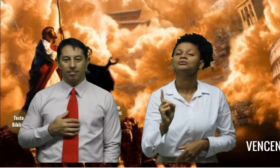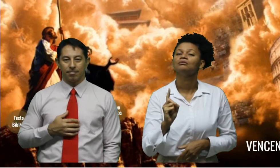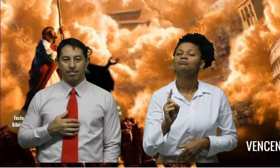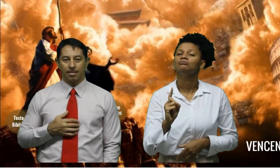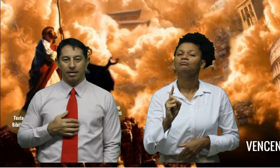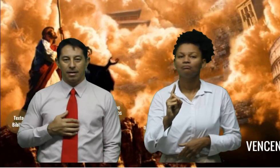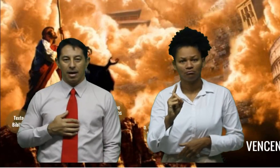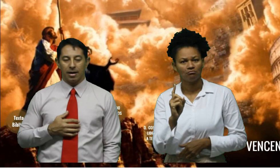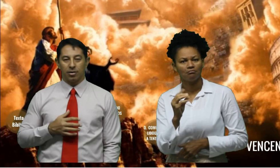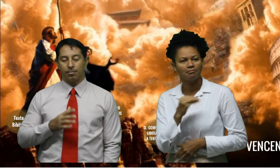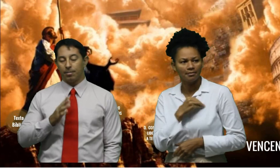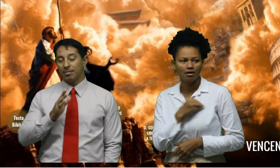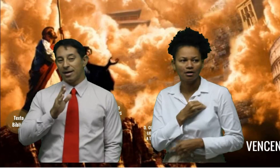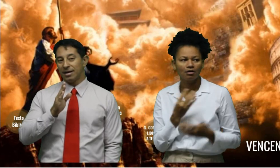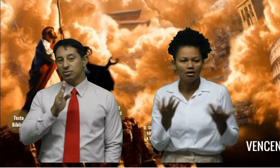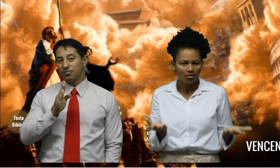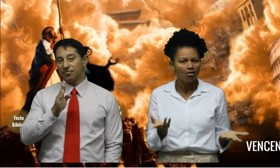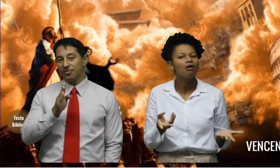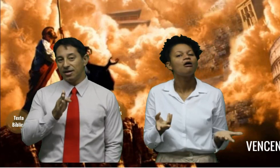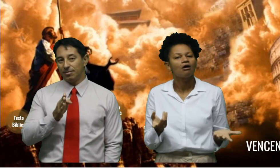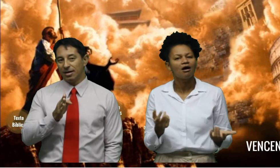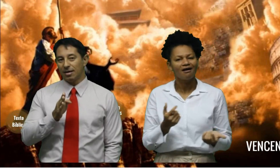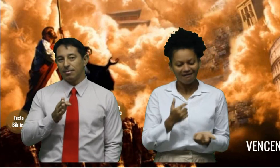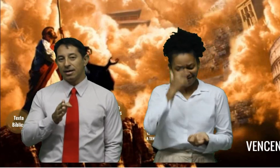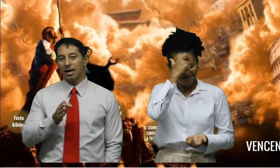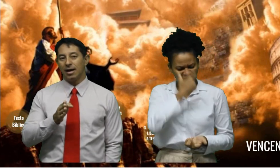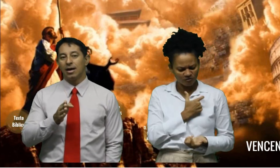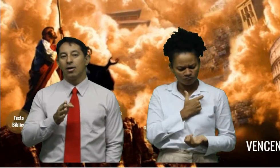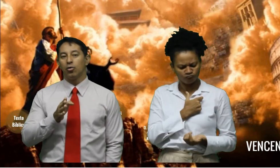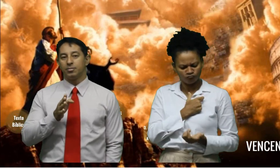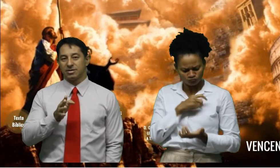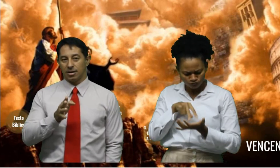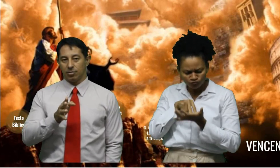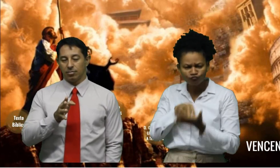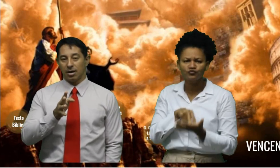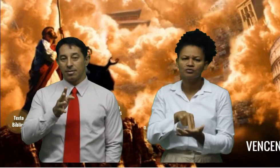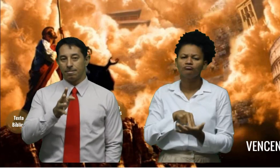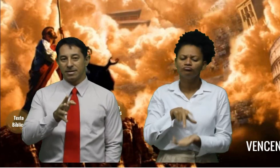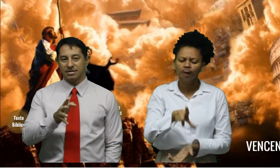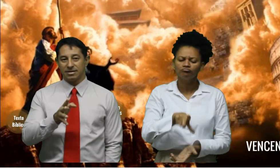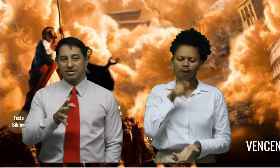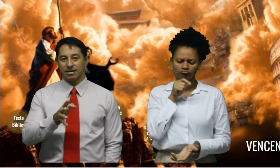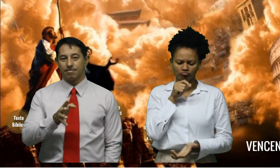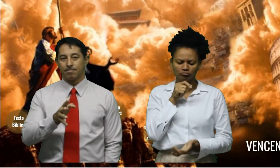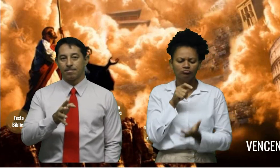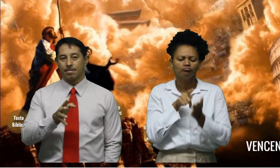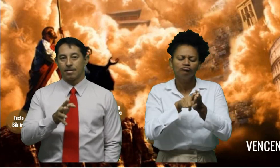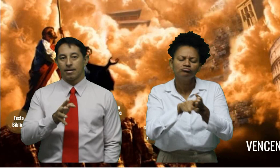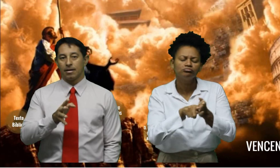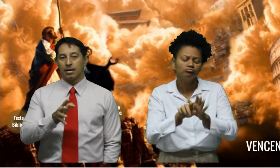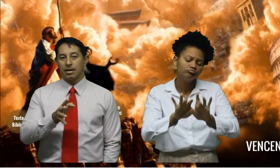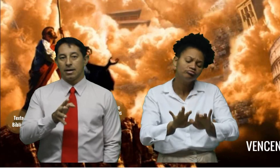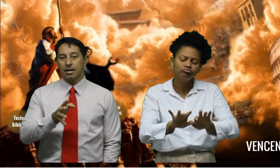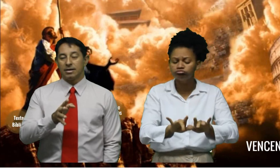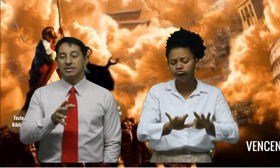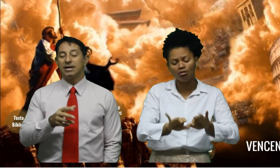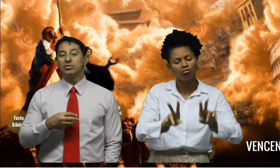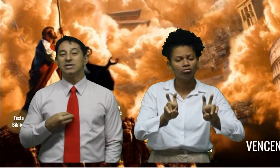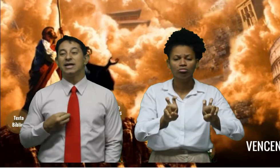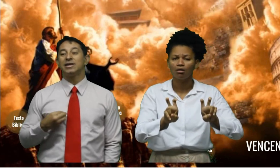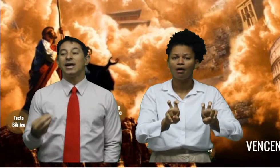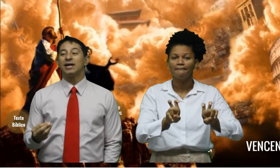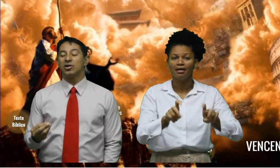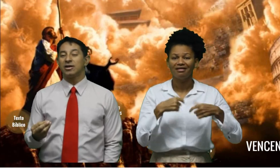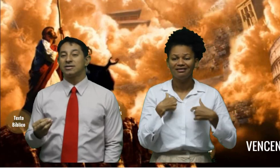pecado. Aí eu permaneço firme na minha opção, na minha pesquisa. Se